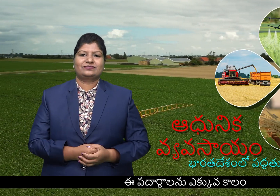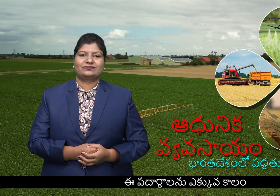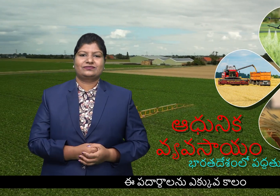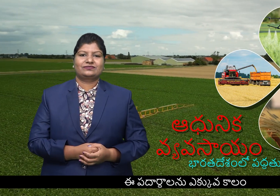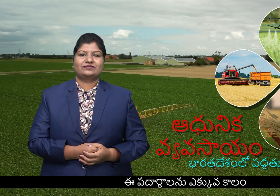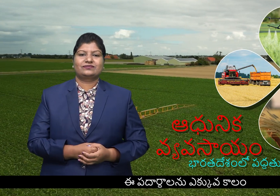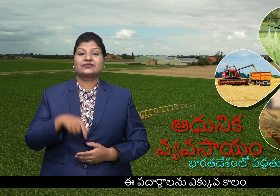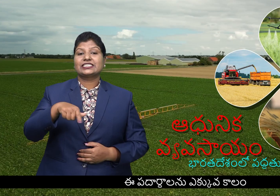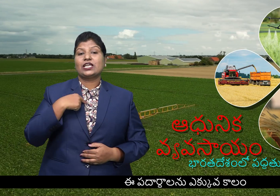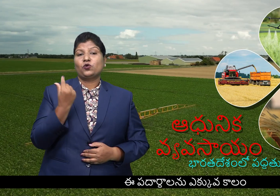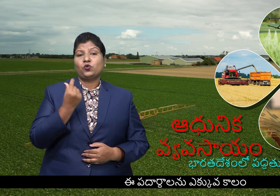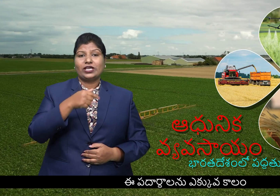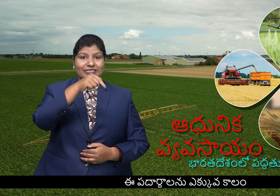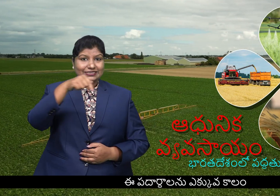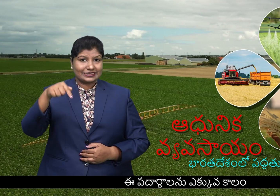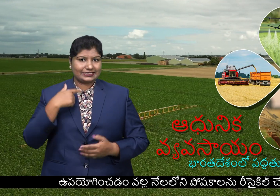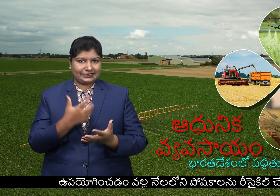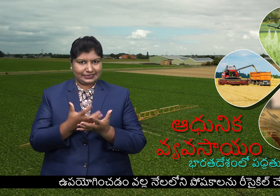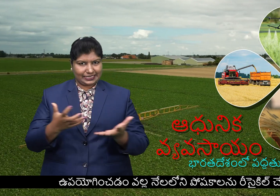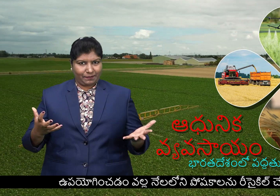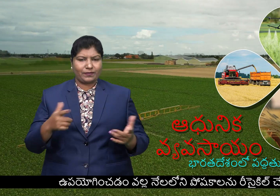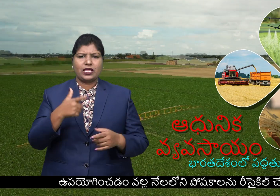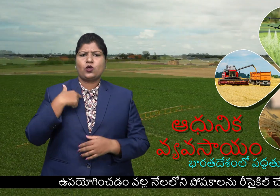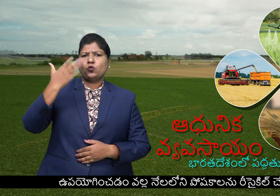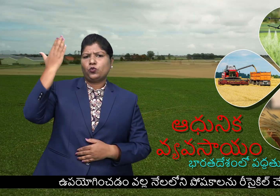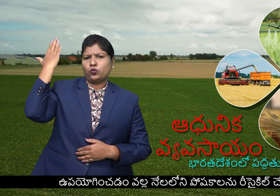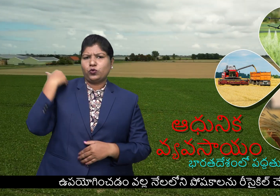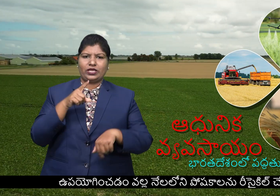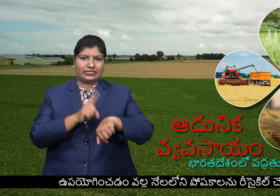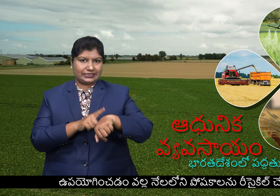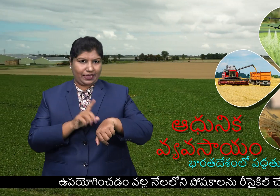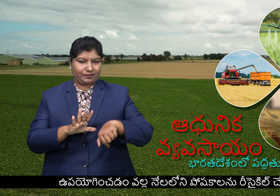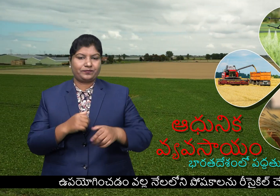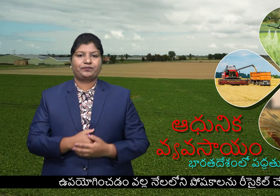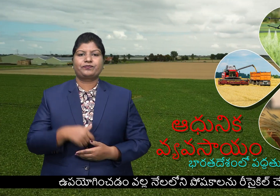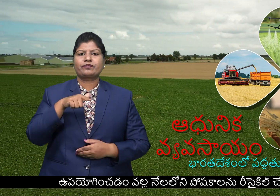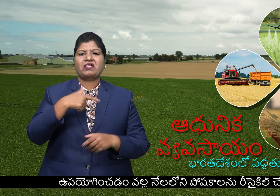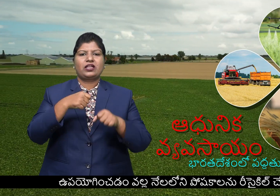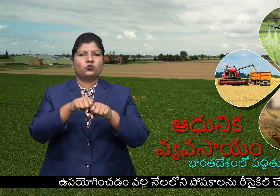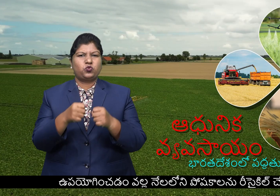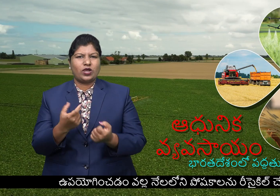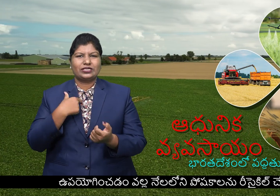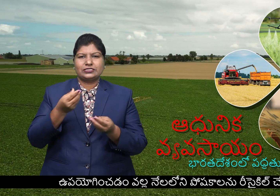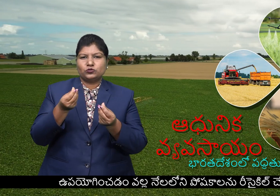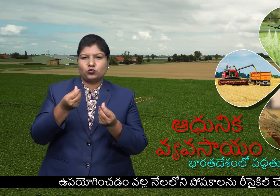ఈ పదార్థాలను ఎక్కువ కాలం ఉపయోగించడం వల్ల నేలలోని పోషకాలను రీసైకిల్ చేసే